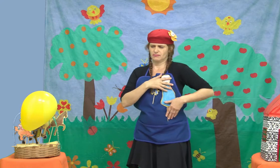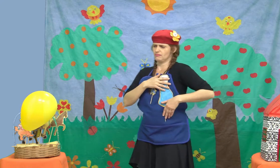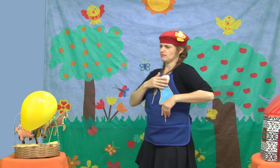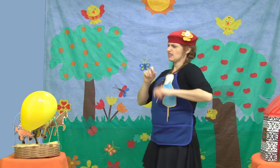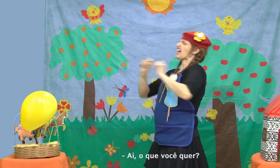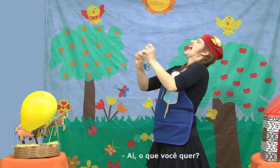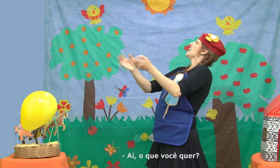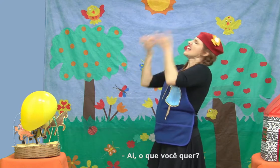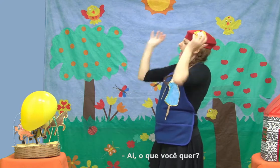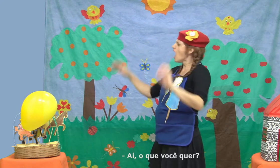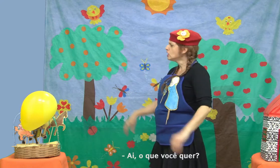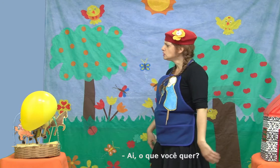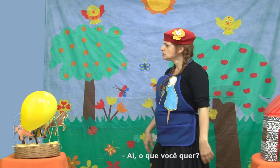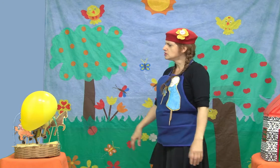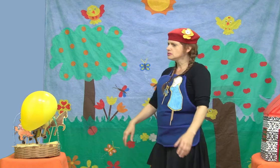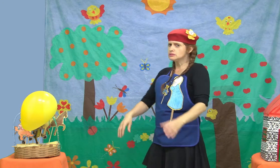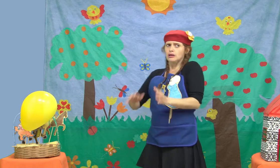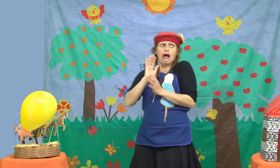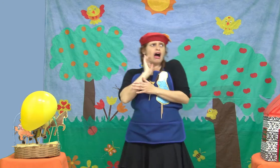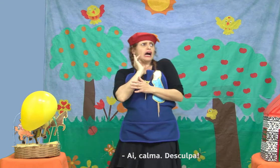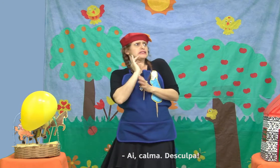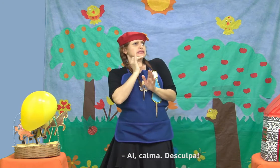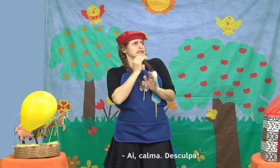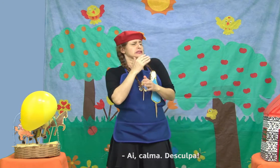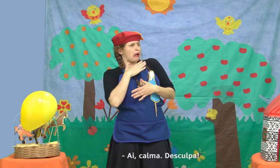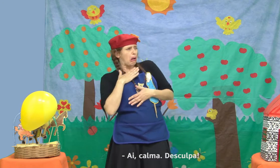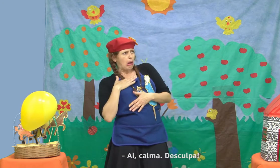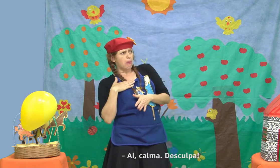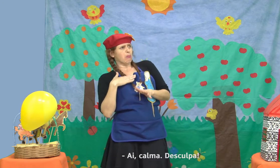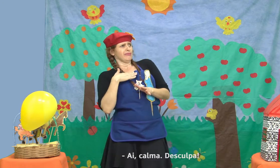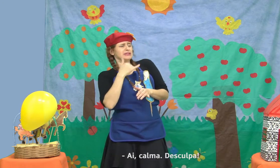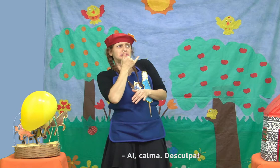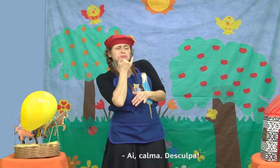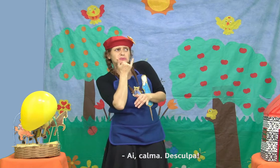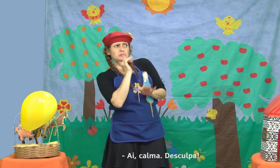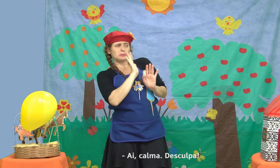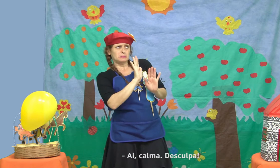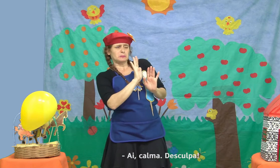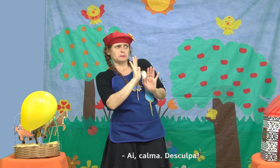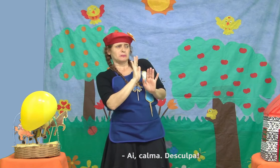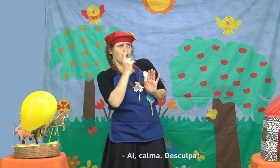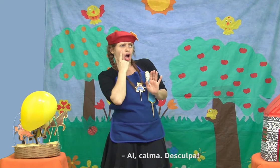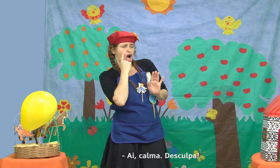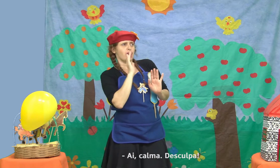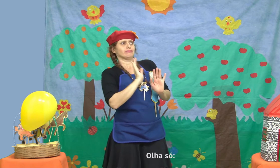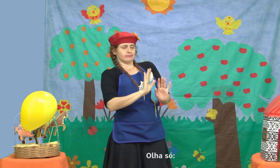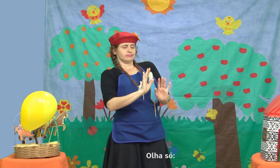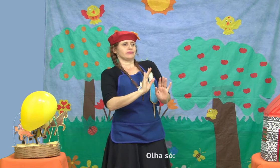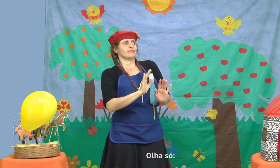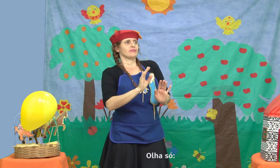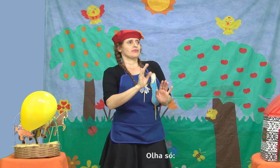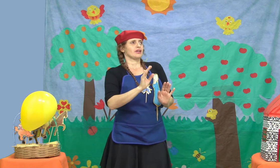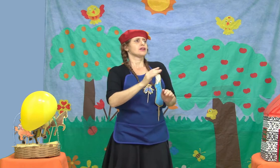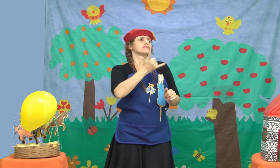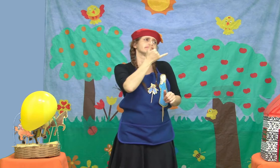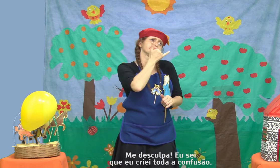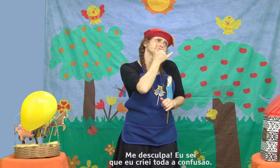aken você que é a ecalma desculpa olha só me